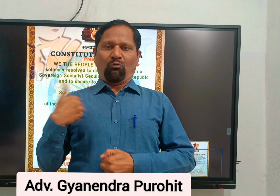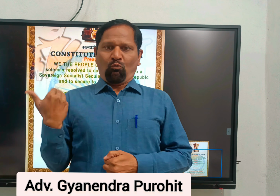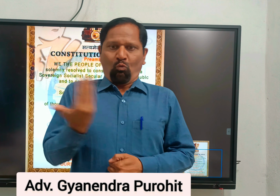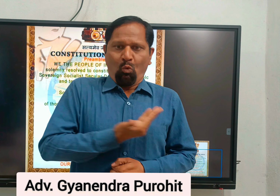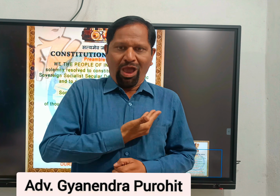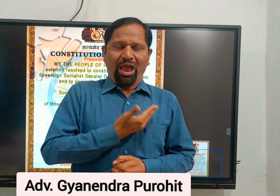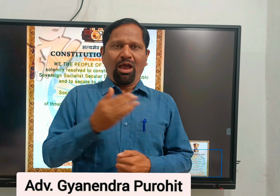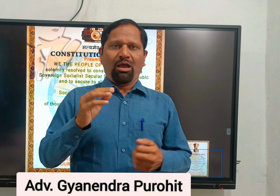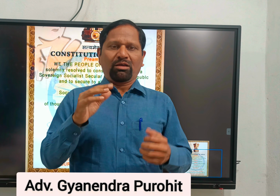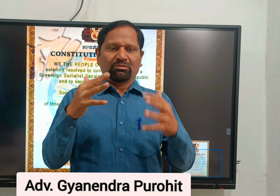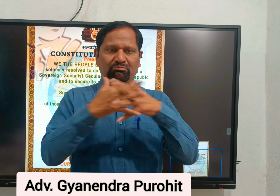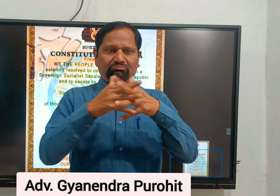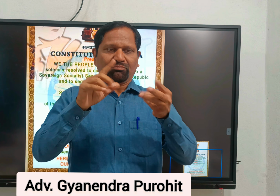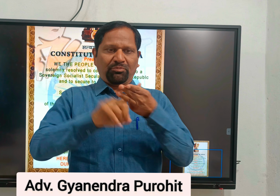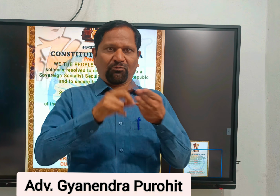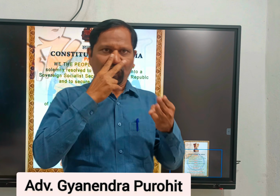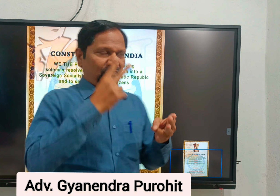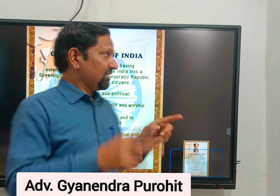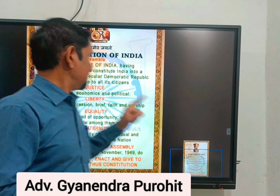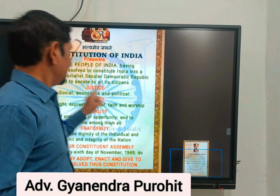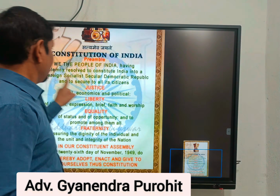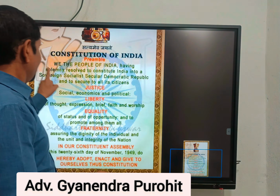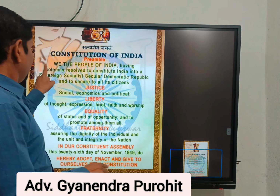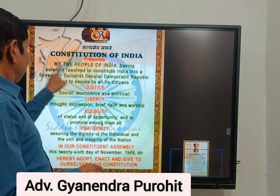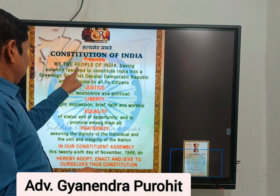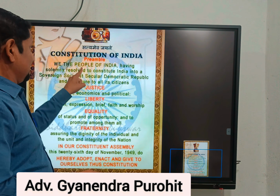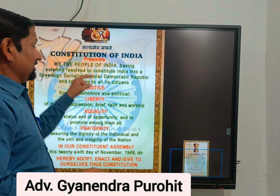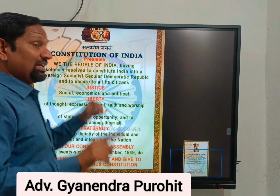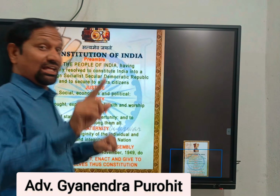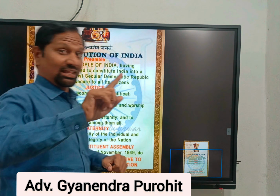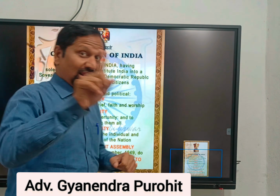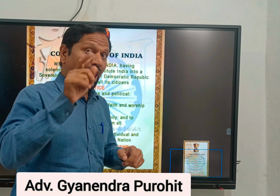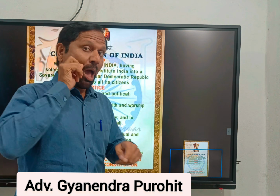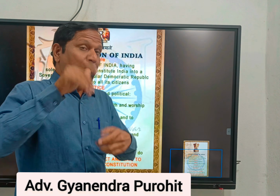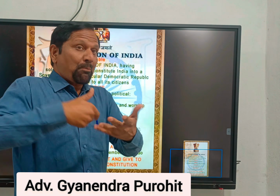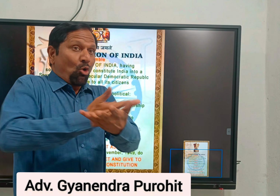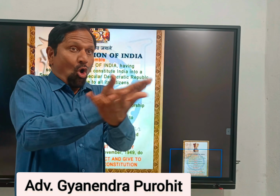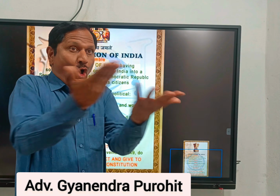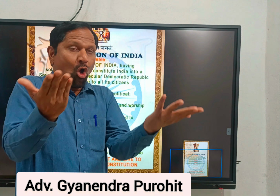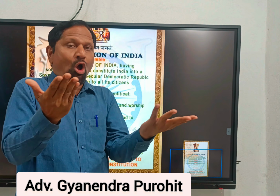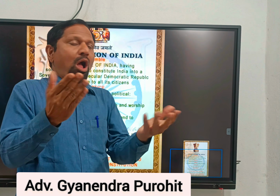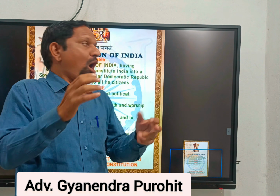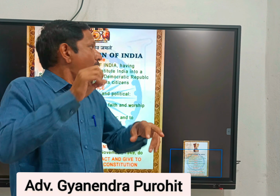करोड़ लोग ही इस देश के में मुख्य कर्णधार हैं।